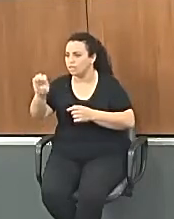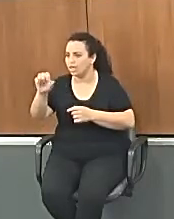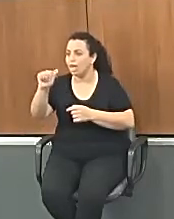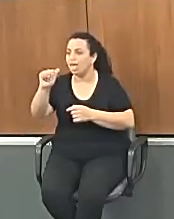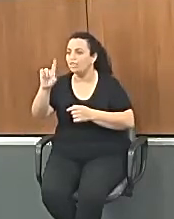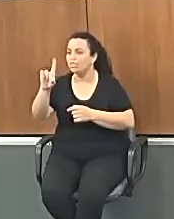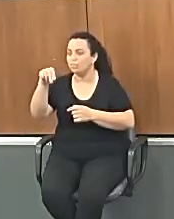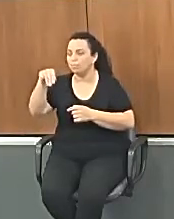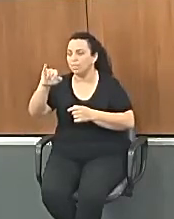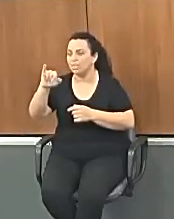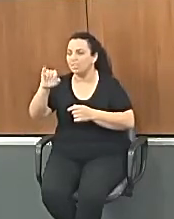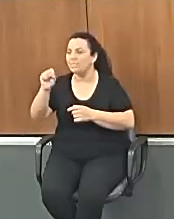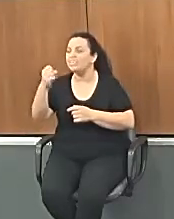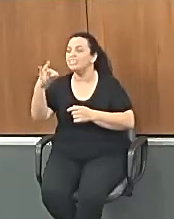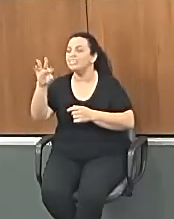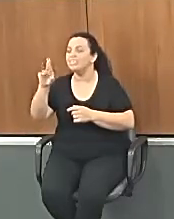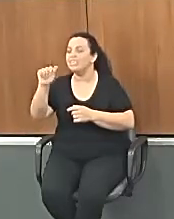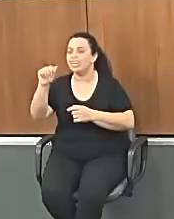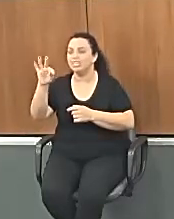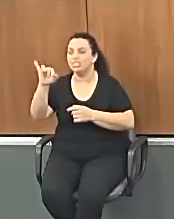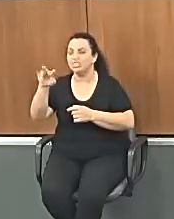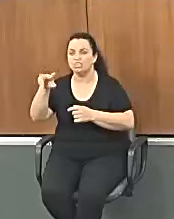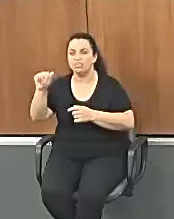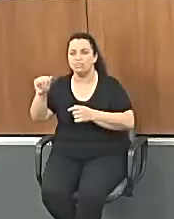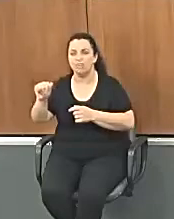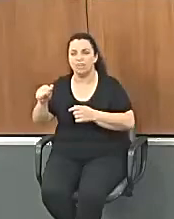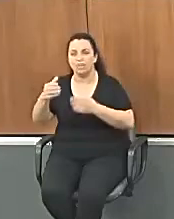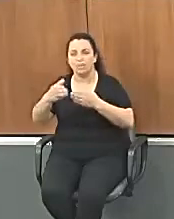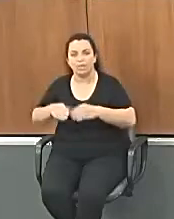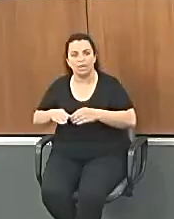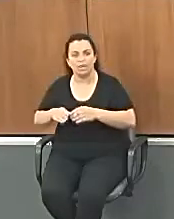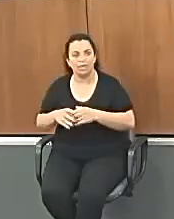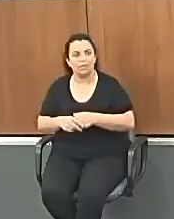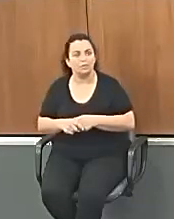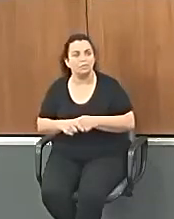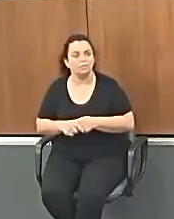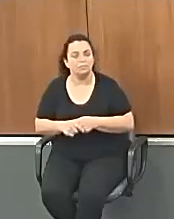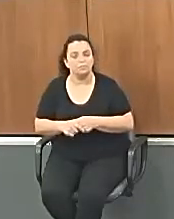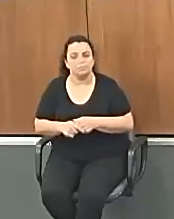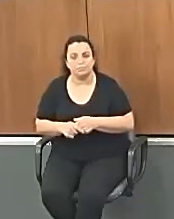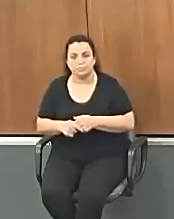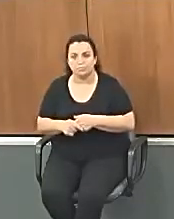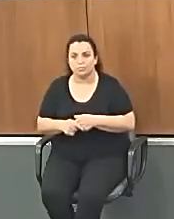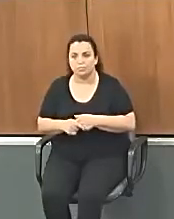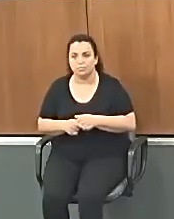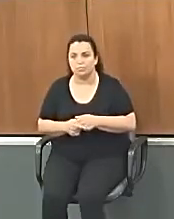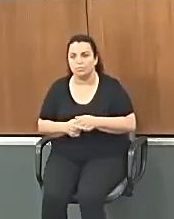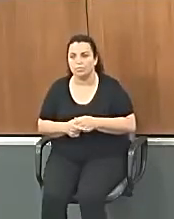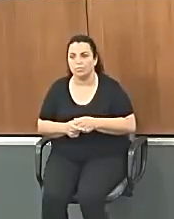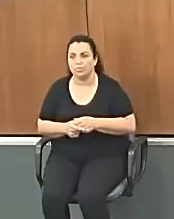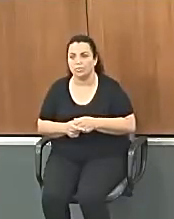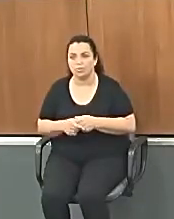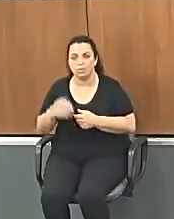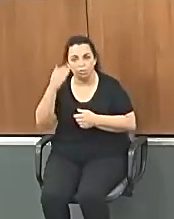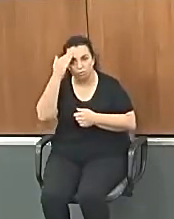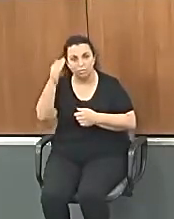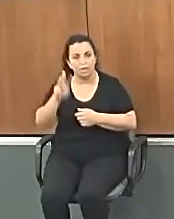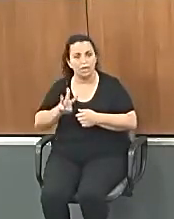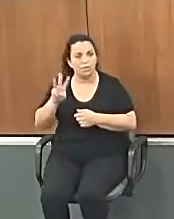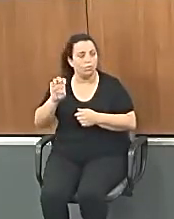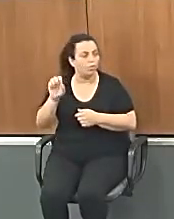a política por pessoa deficiente e efetiva não fique só no papel obrigado a ele